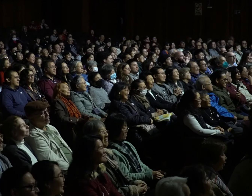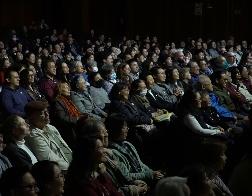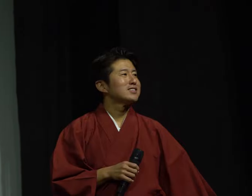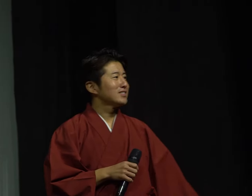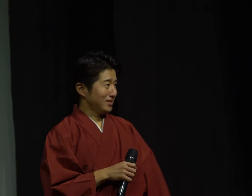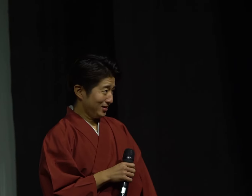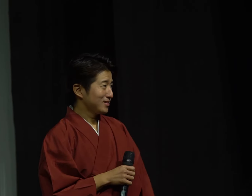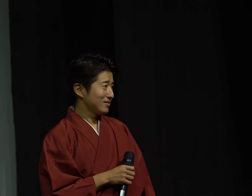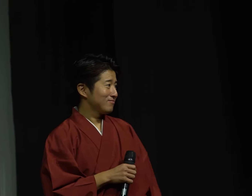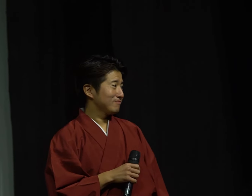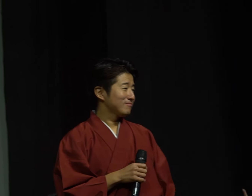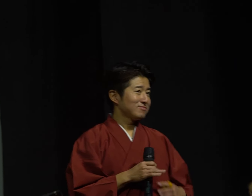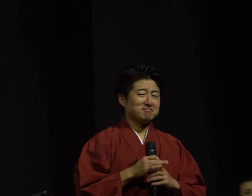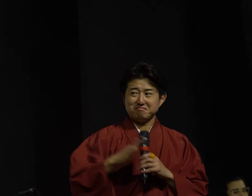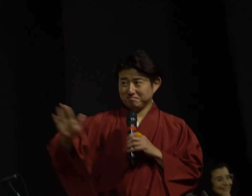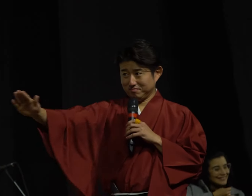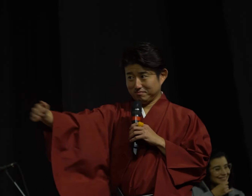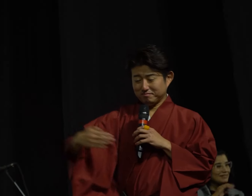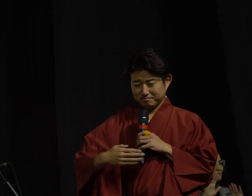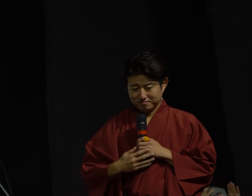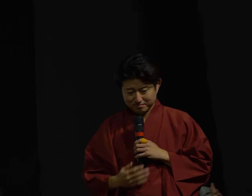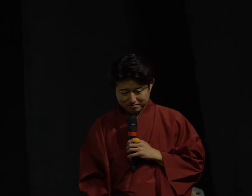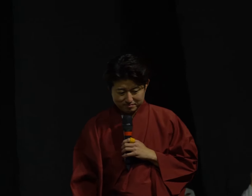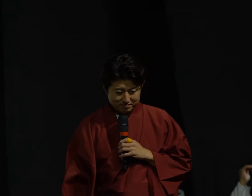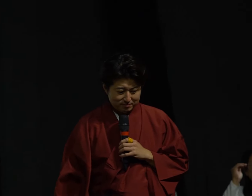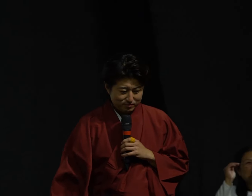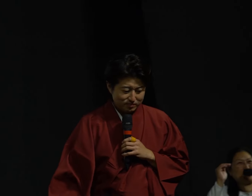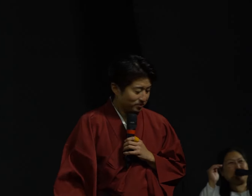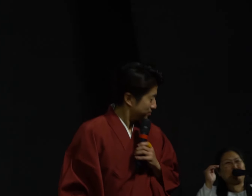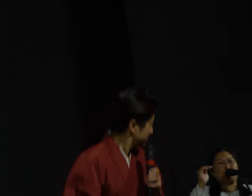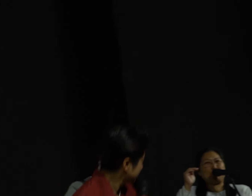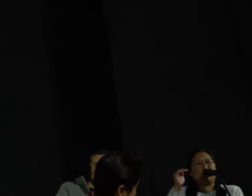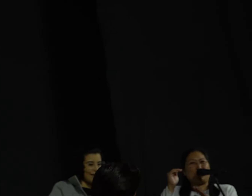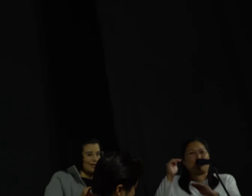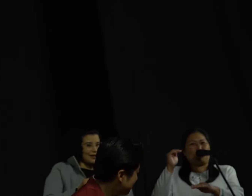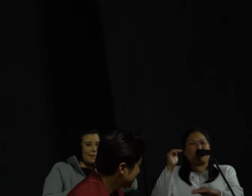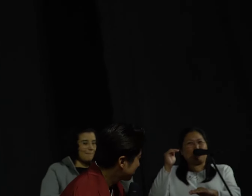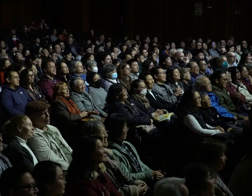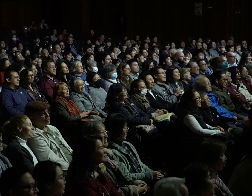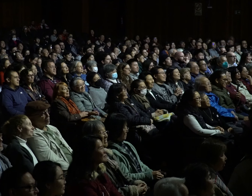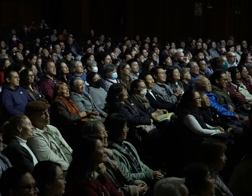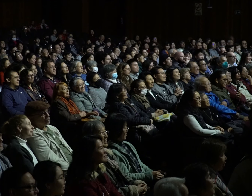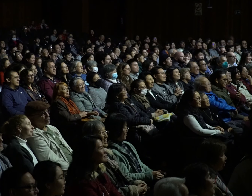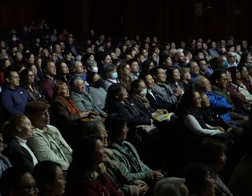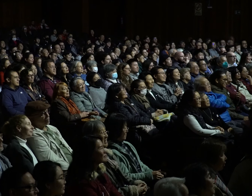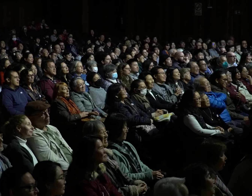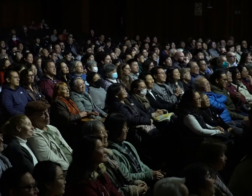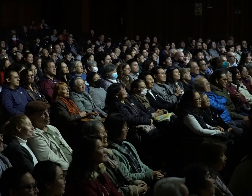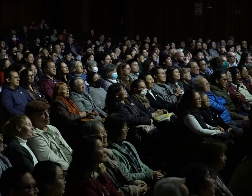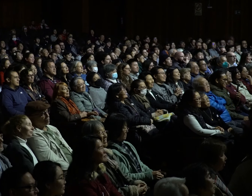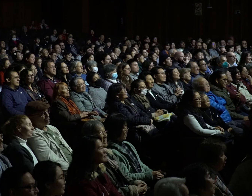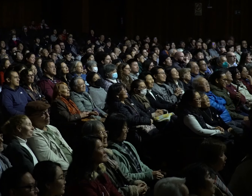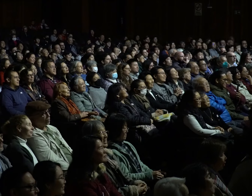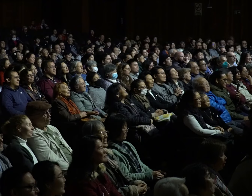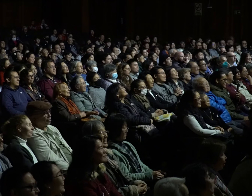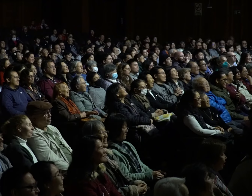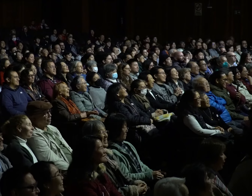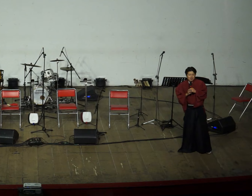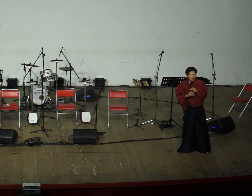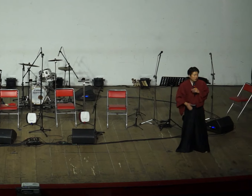que ele vai ficar chateado, mas a diferença de pontuação entre eu que estava em primeiro com o segundo lugar foi bem